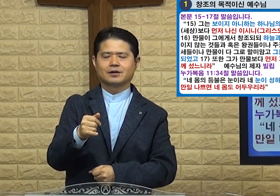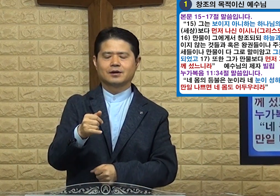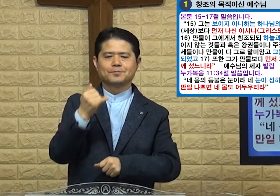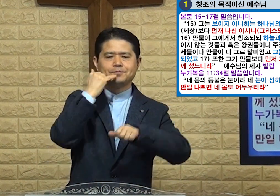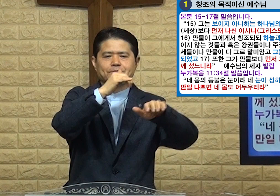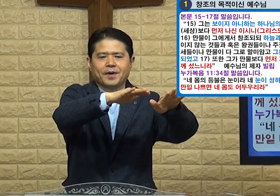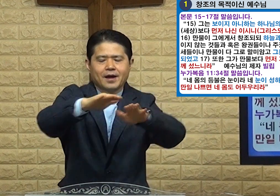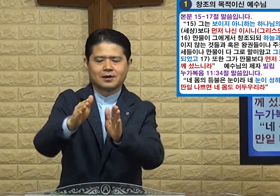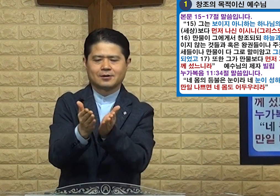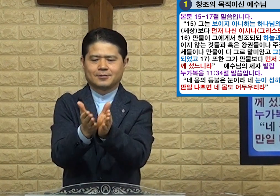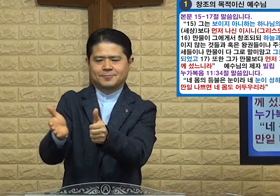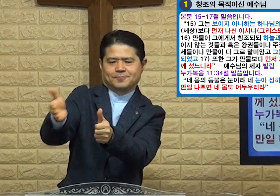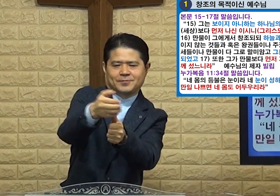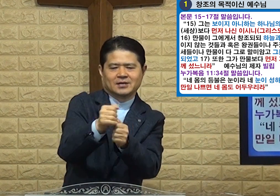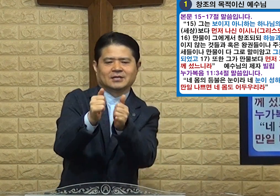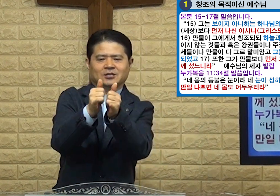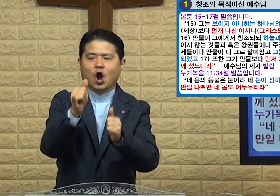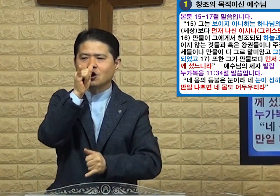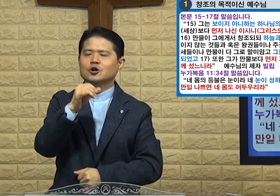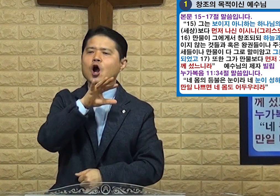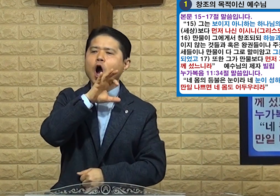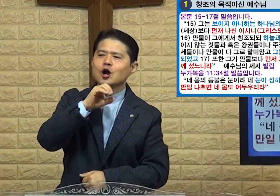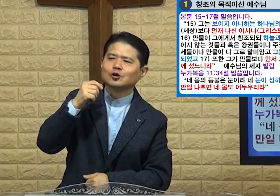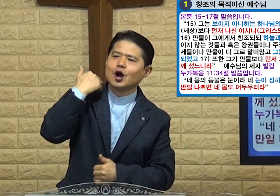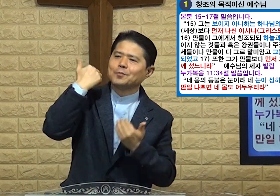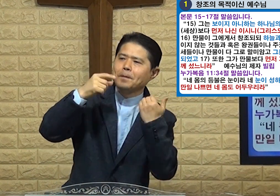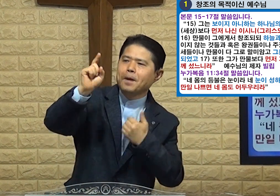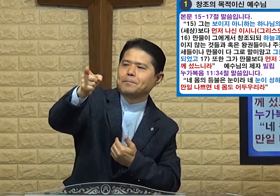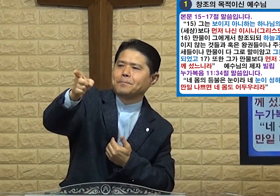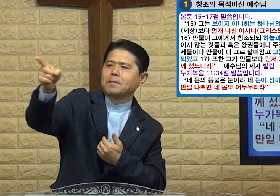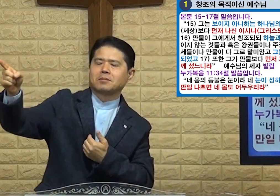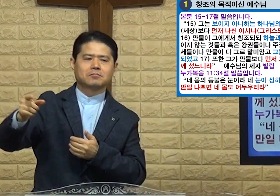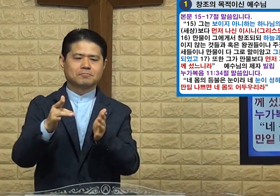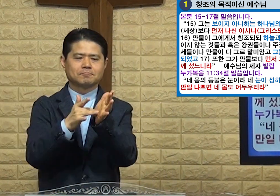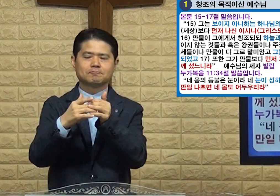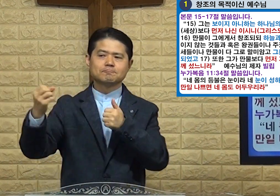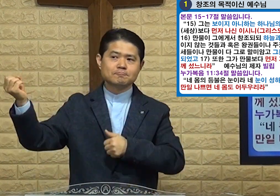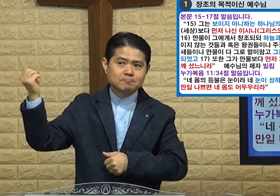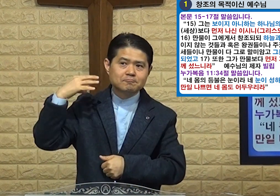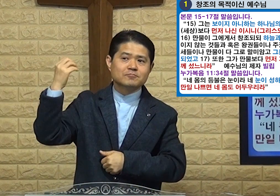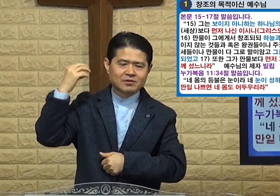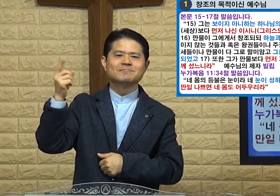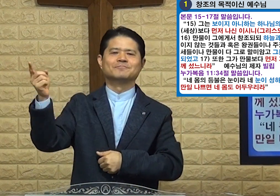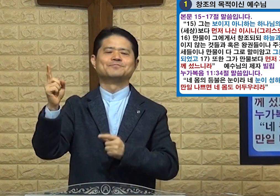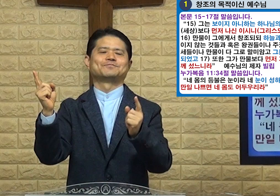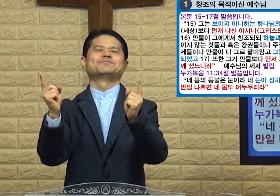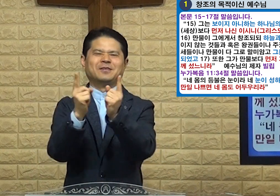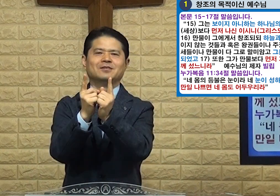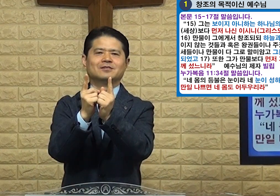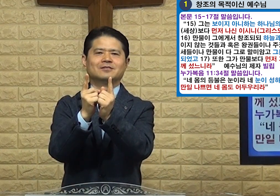빌립이 그 바다에 어부를 잡고 있었는데 예수님이 온다는 소식을